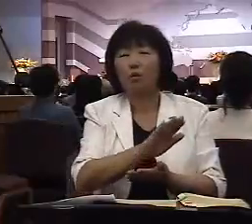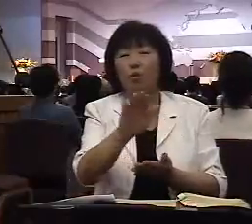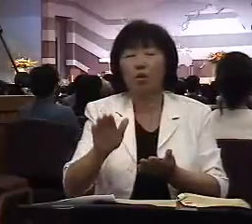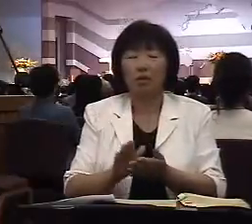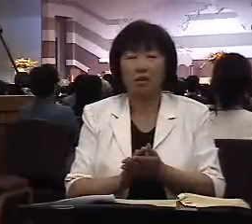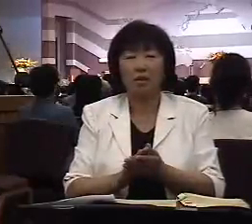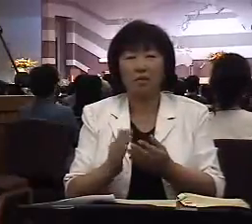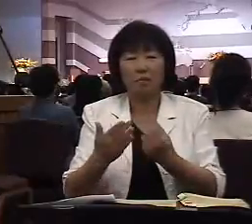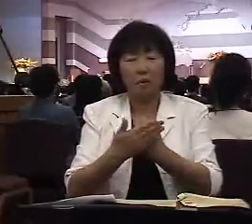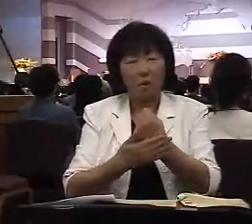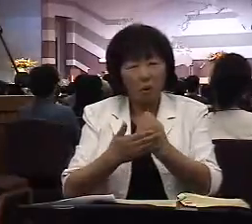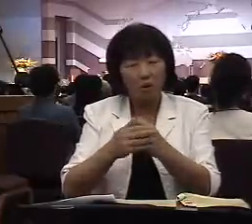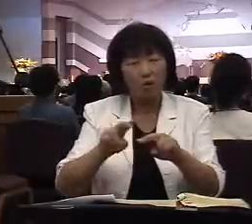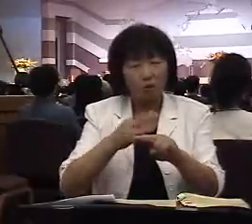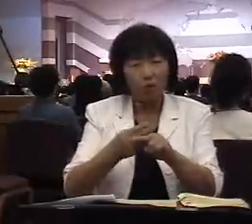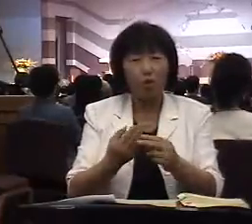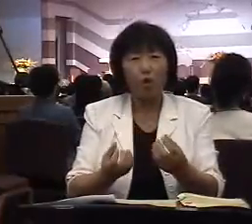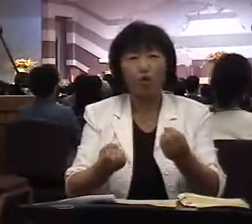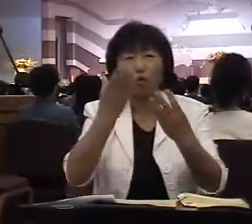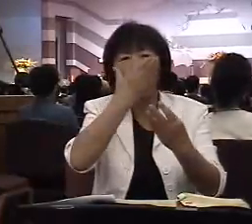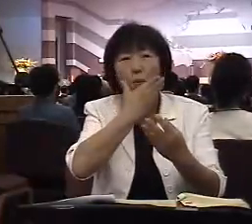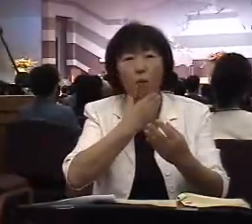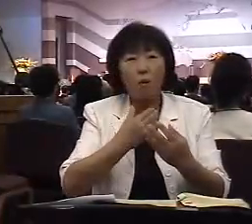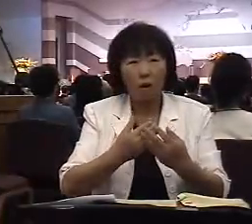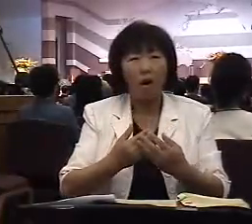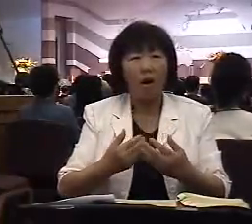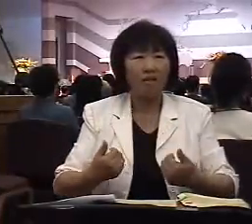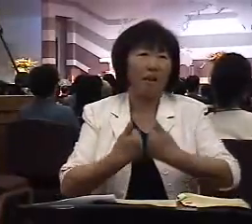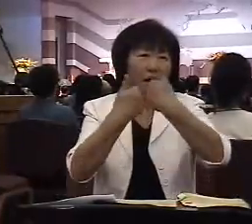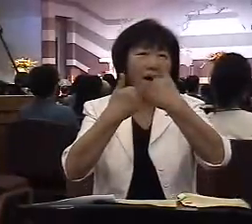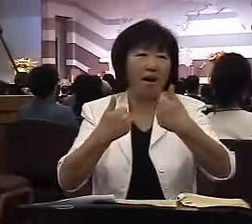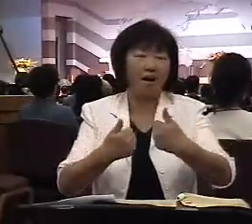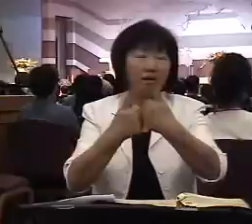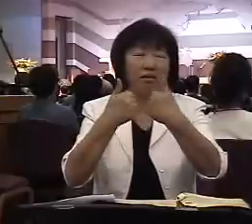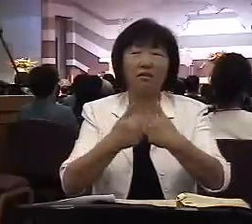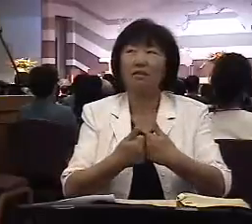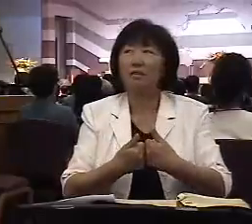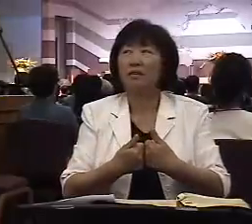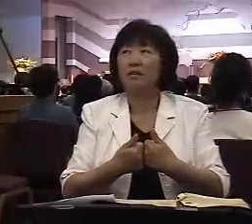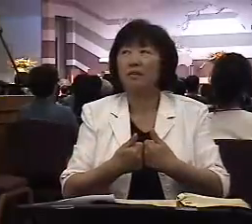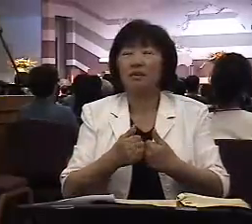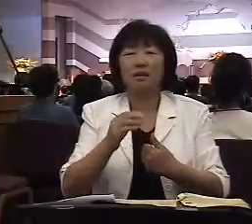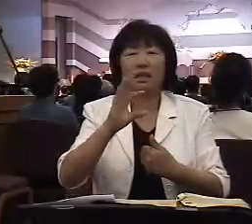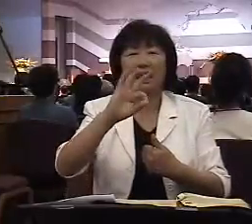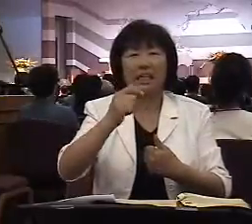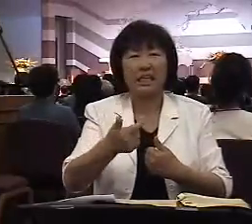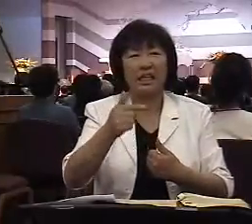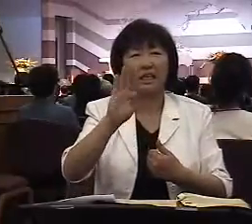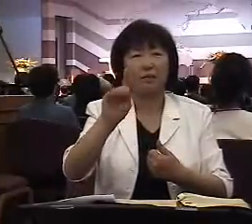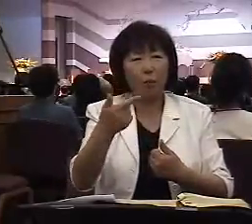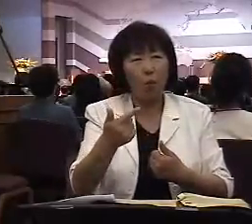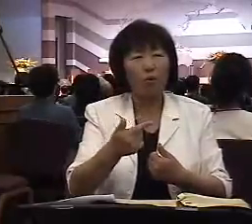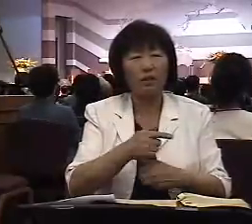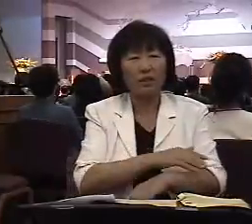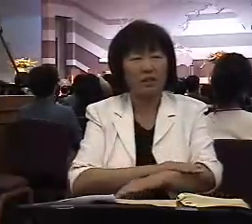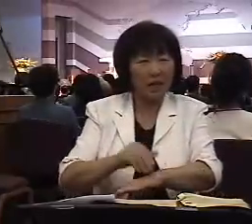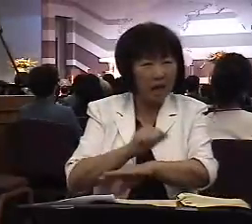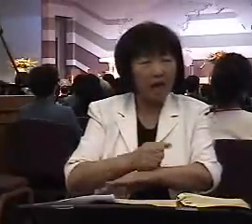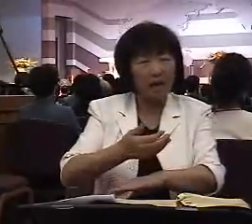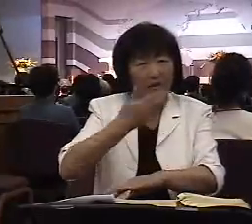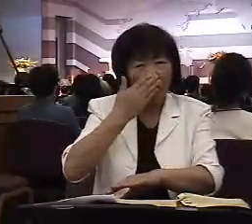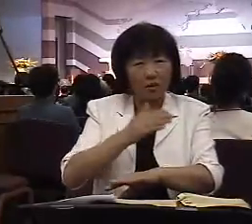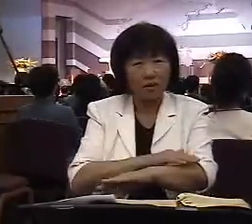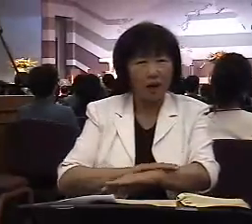우리끼리 어떤 은사주의에 빠져서, 축복주의에 빠져서, 기복주의에 빠져서, 인본주의에 빠져서 우리가 잘 먹고 잘 사면 다가